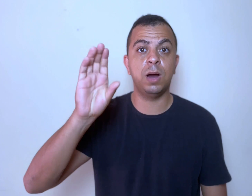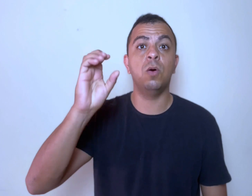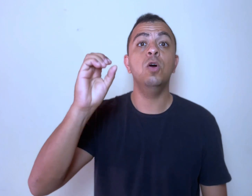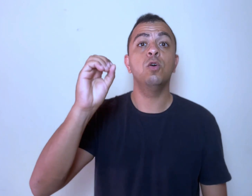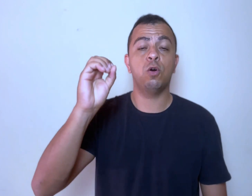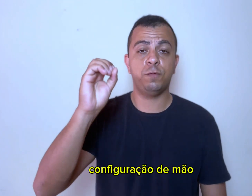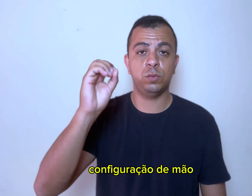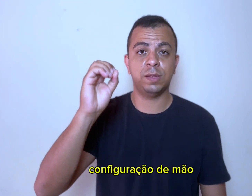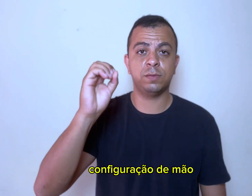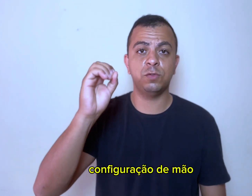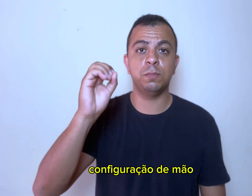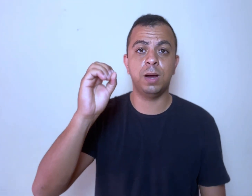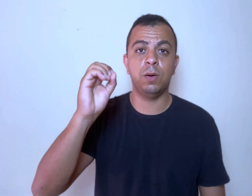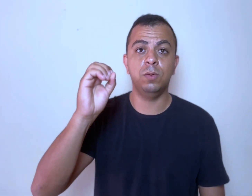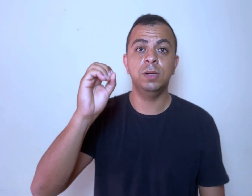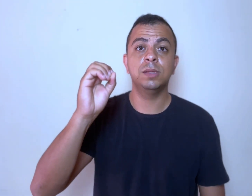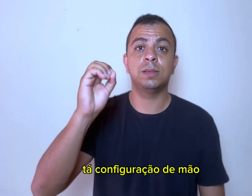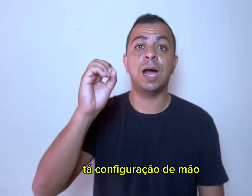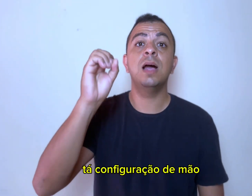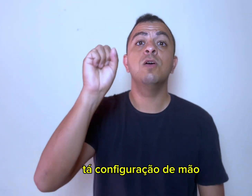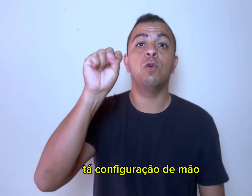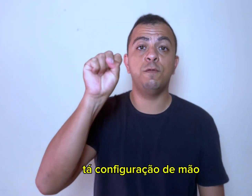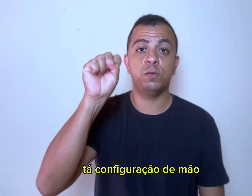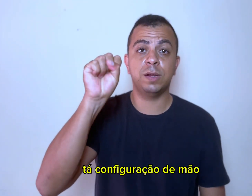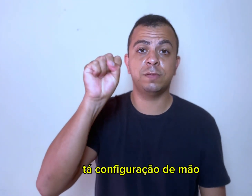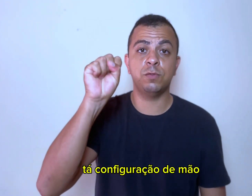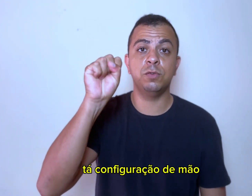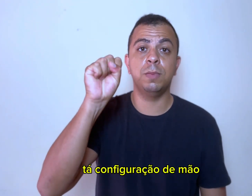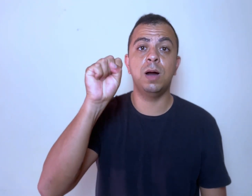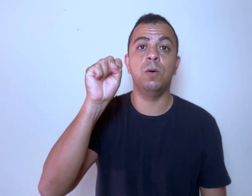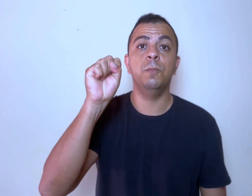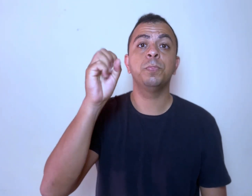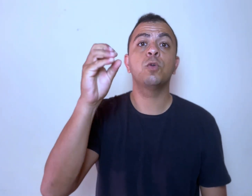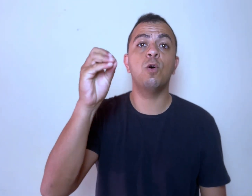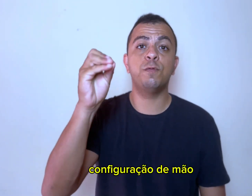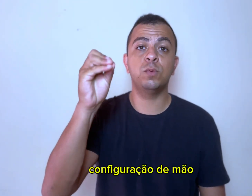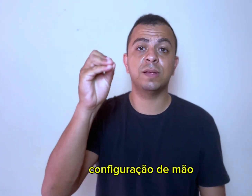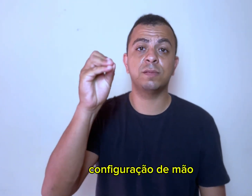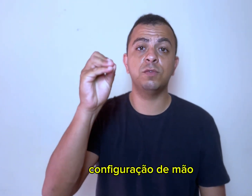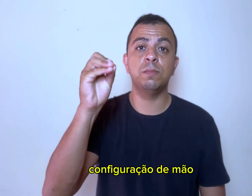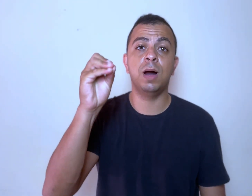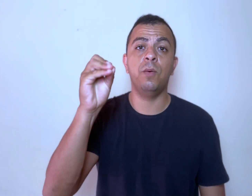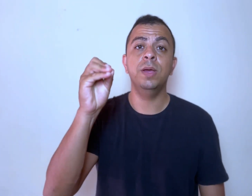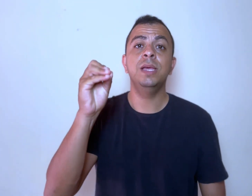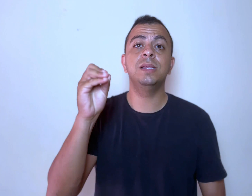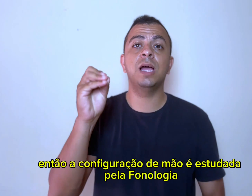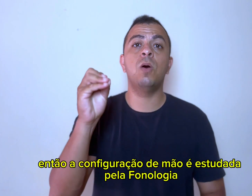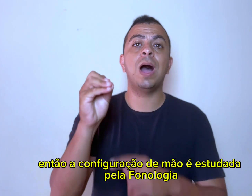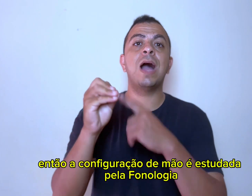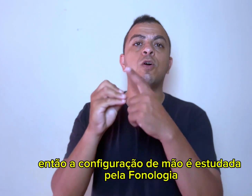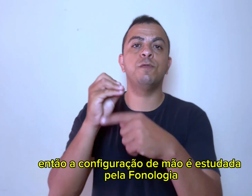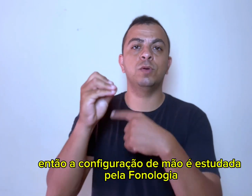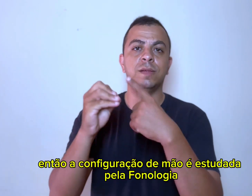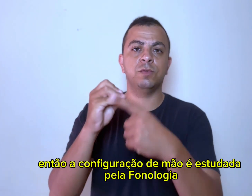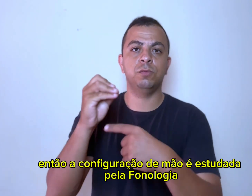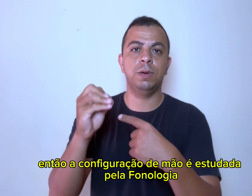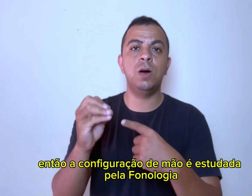mão. Configuração de mão. Tá? Configuração de mão. Configuração de mão. Então, a configuração de mão